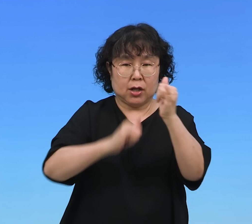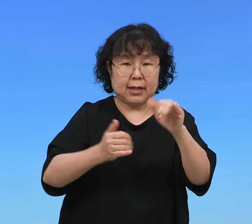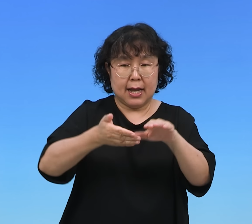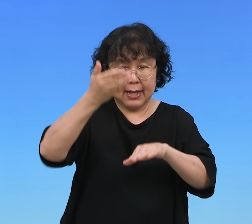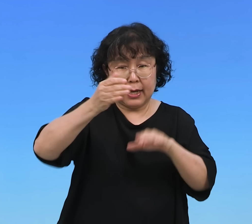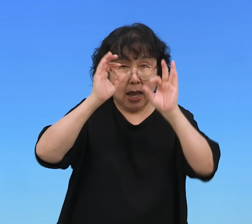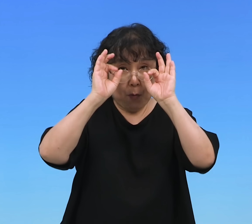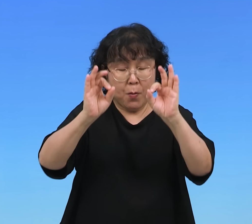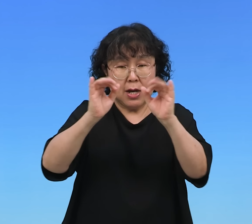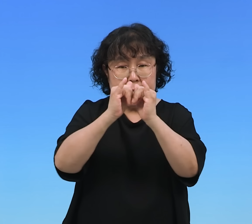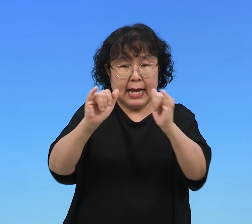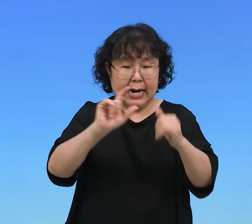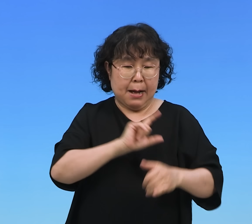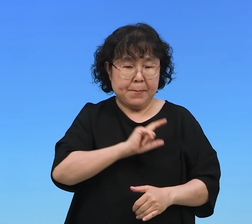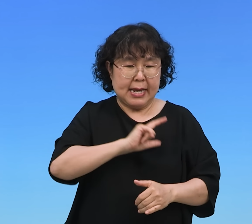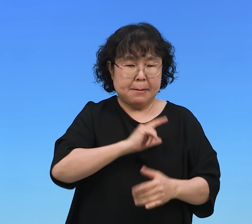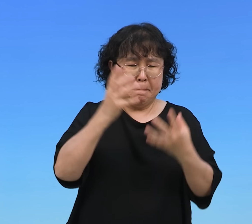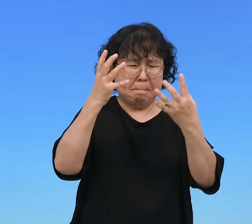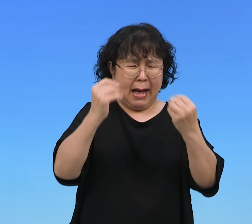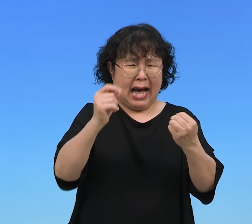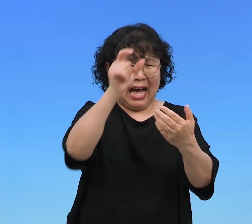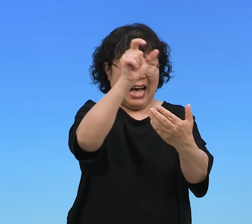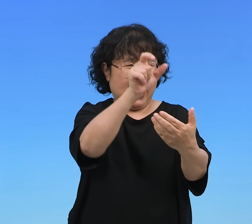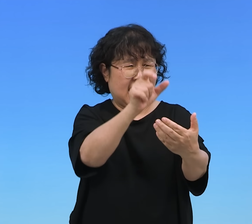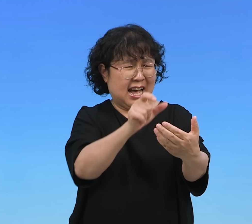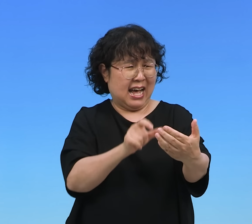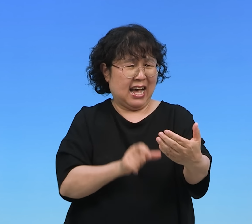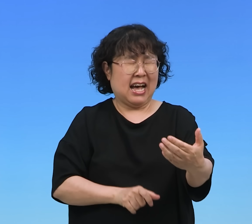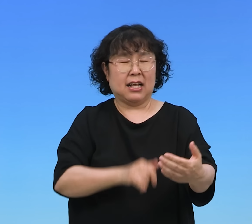보면은 사람 이름이 엄청 많이 나옵니다.